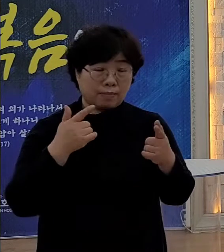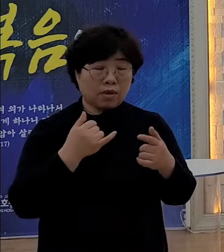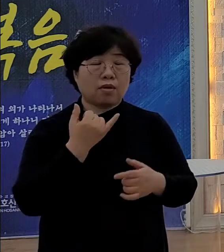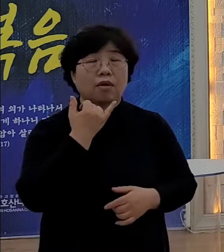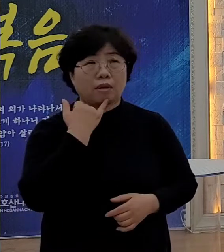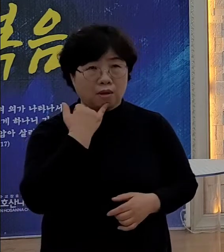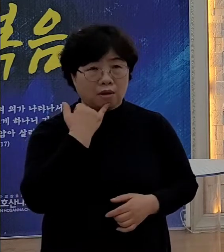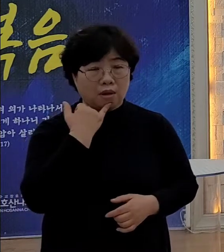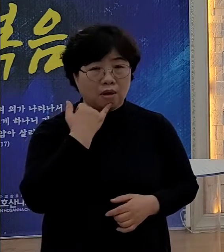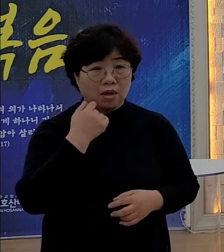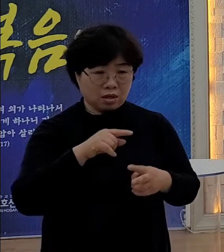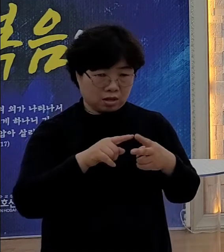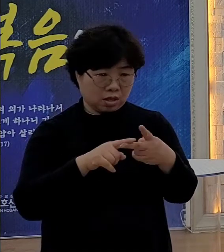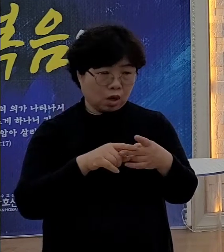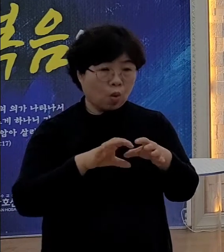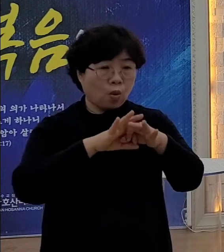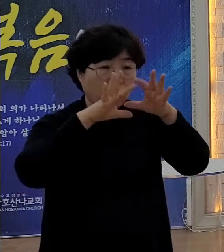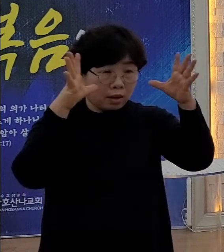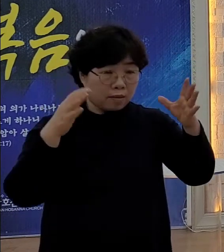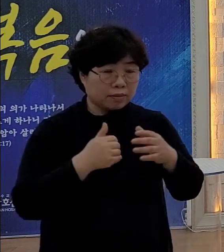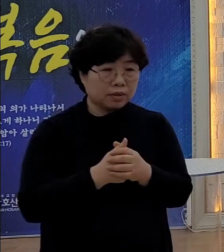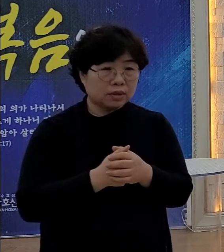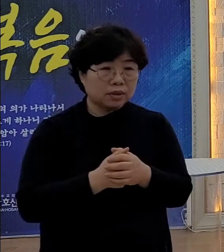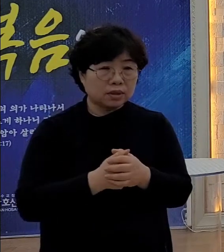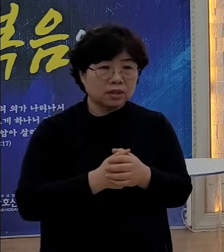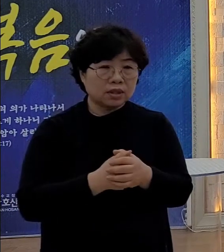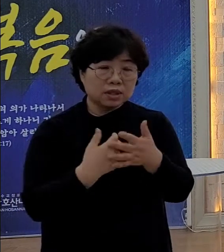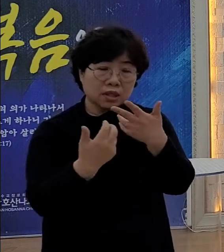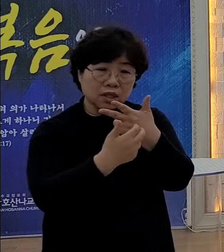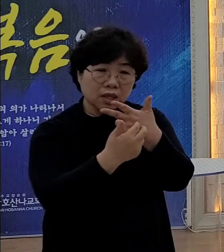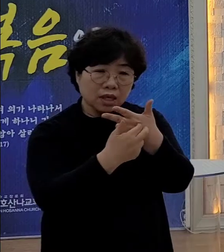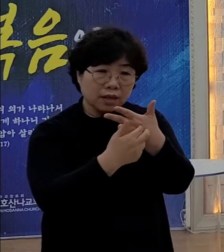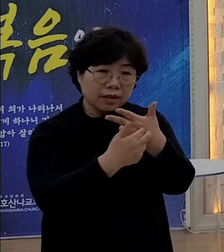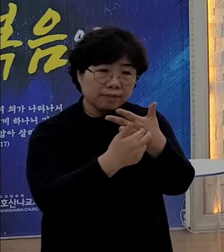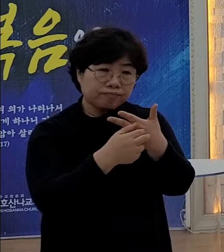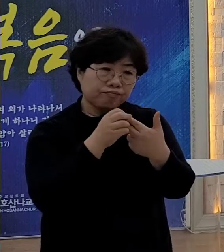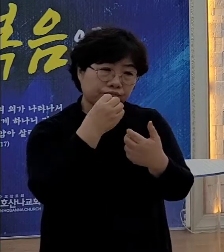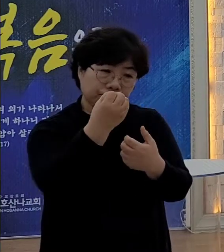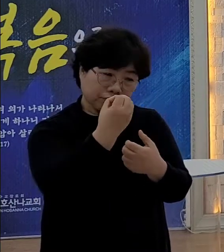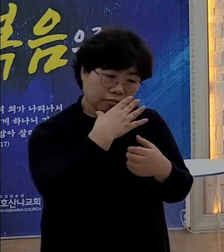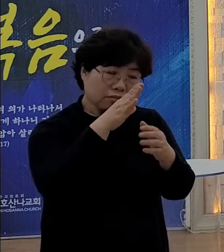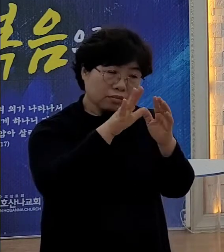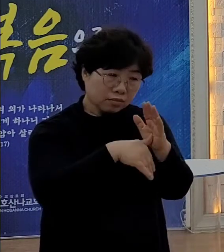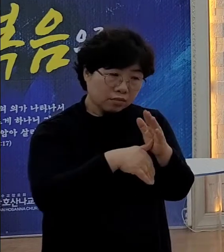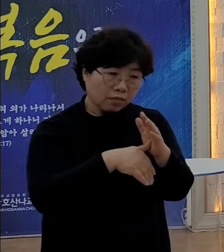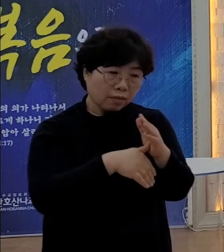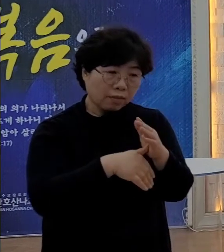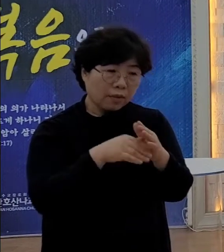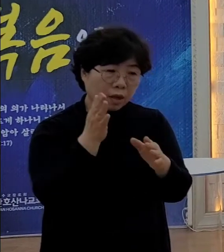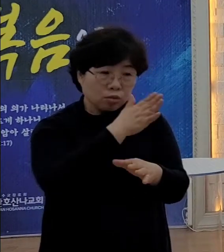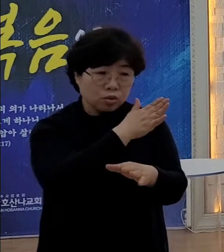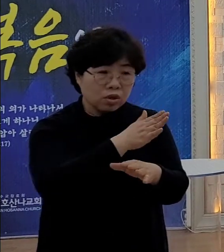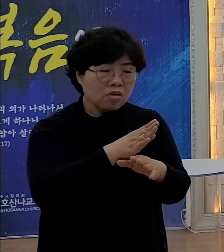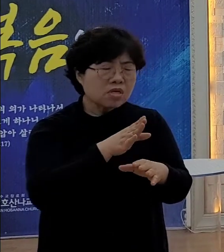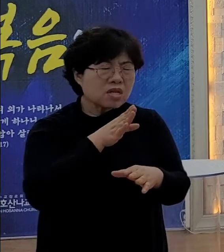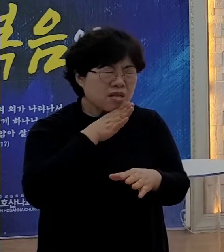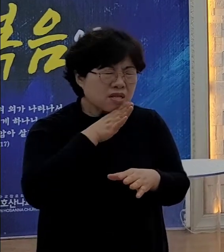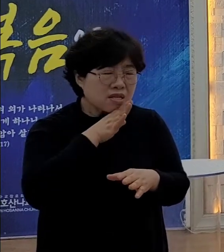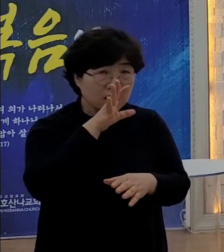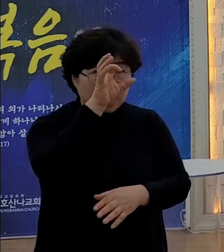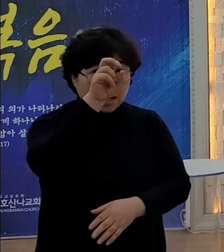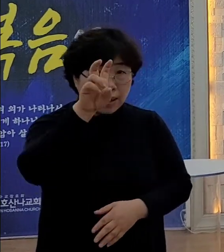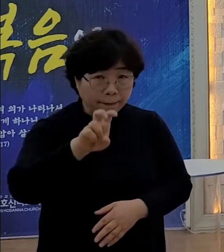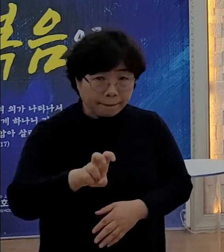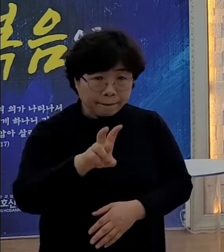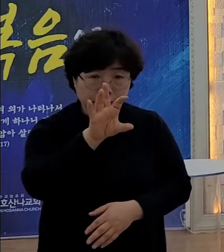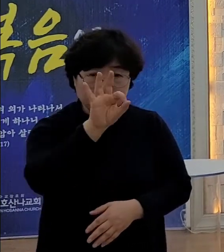아니면 손을 못 댈 것 같습니다. 아니면 수술을 하면 나을 수도 있겠습니다. 이런